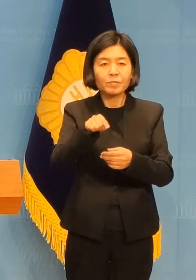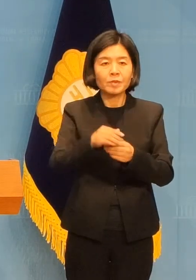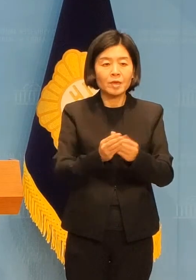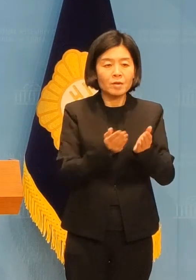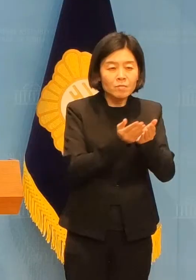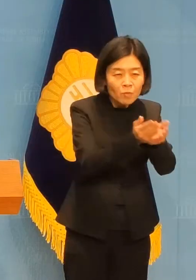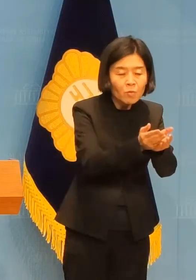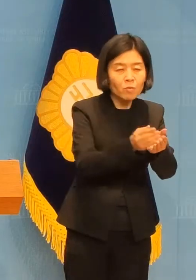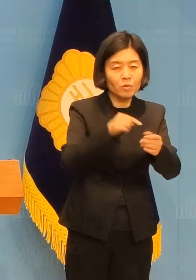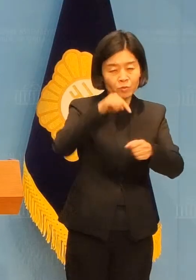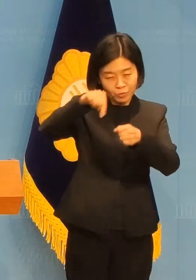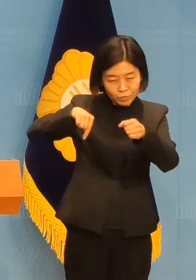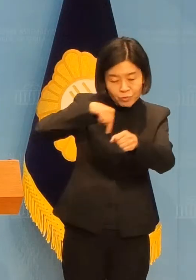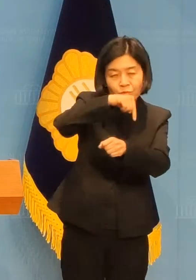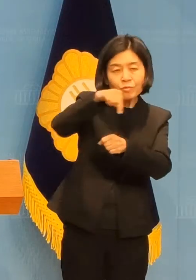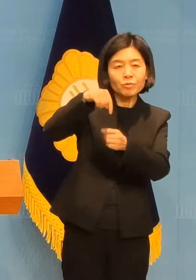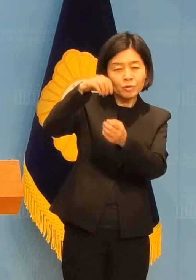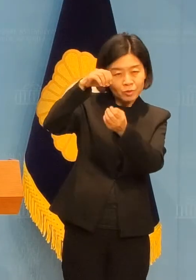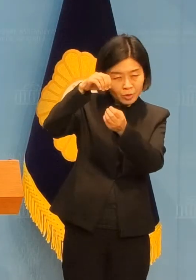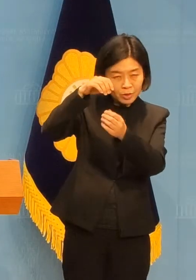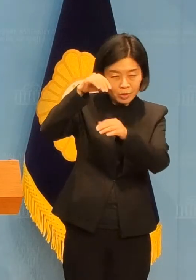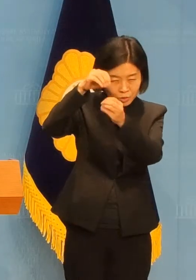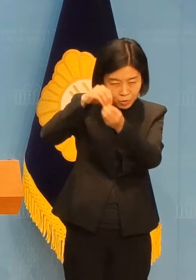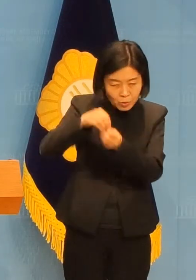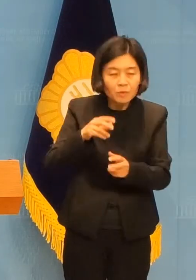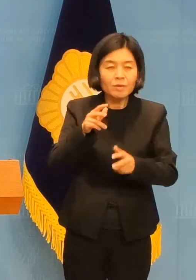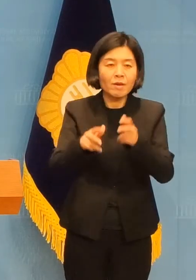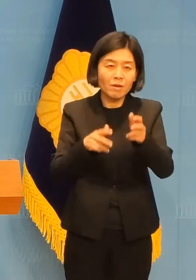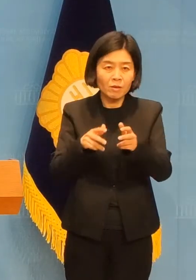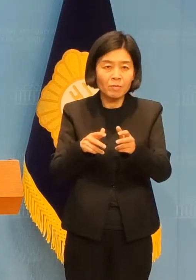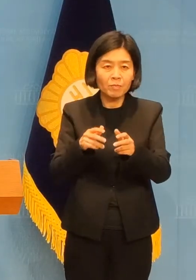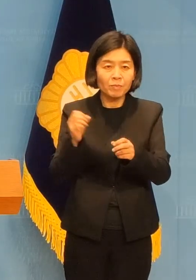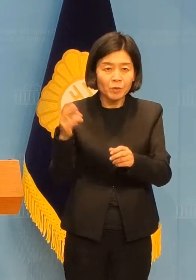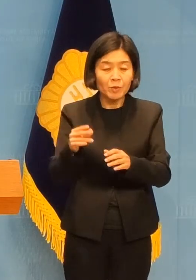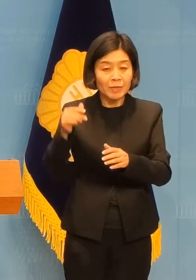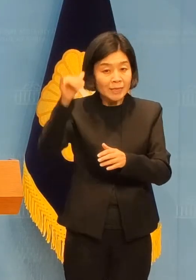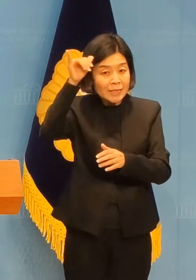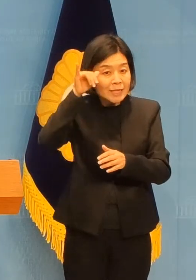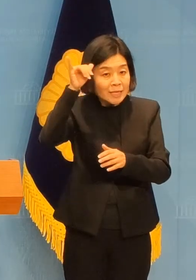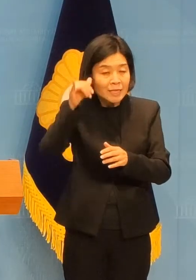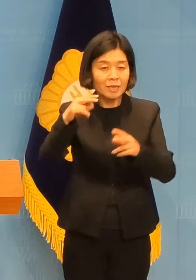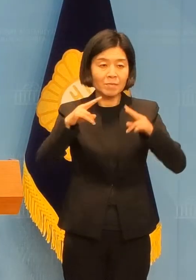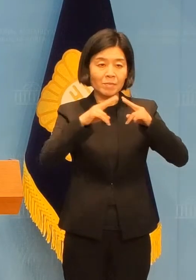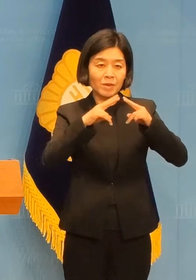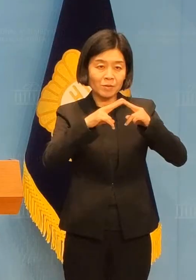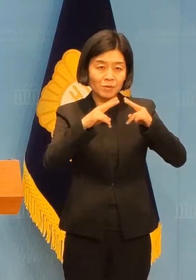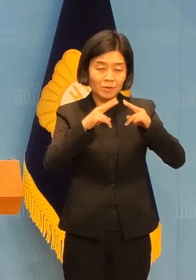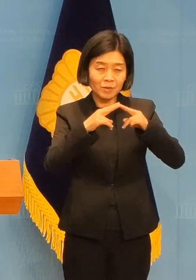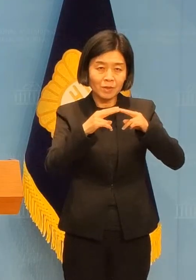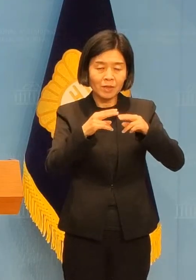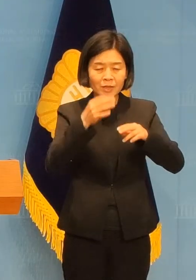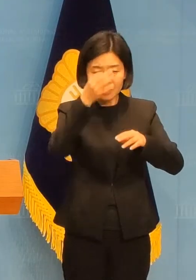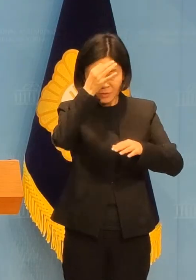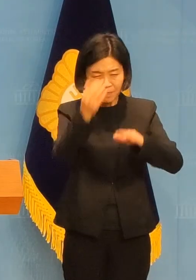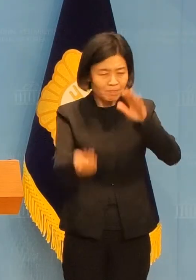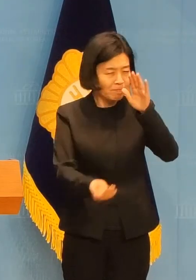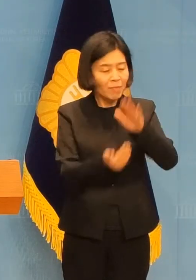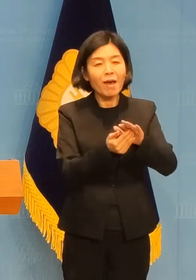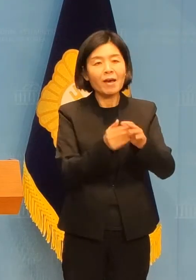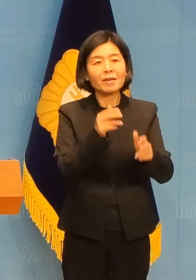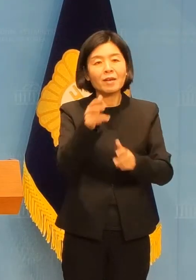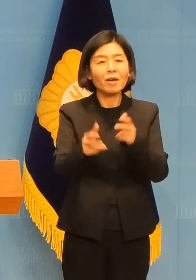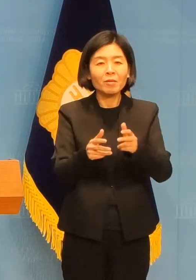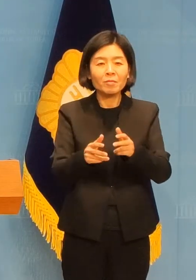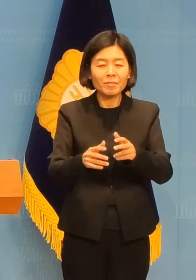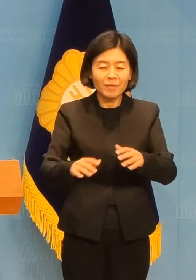원전 같은 전통 산업부터 인공지능, 반도체 등 첨단 산업까지 이전과는